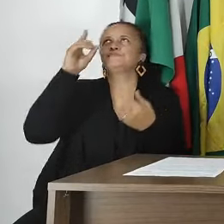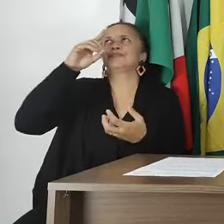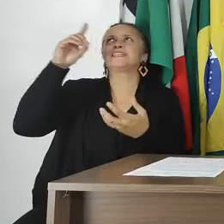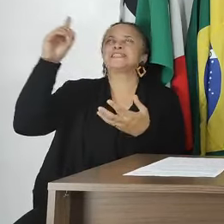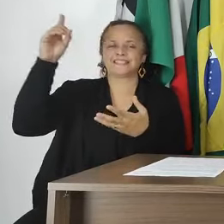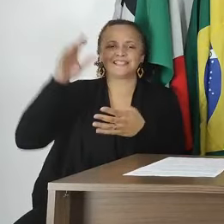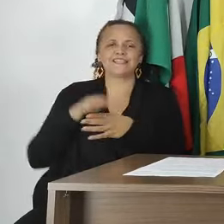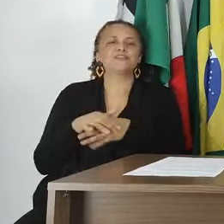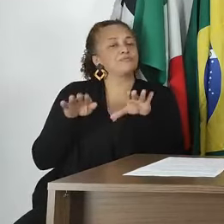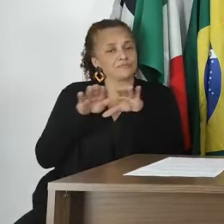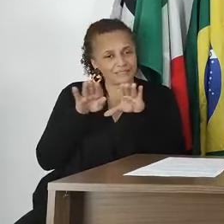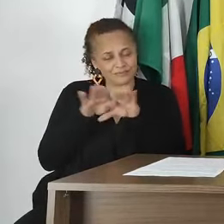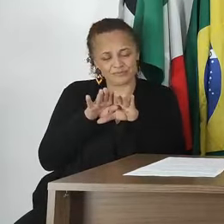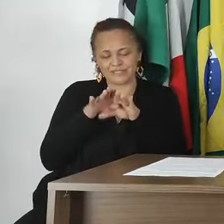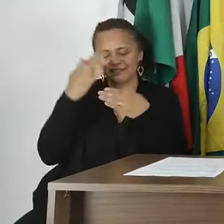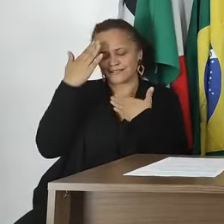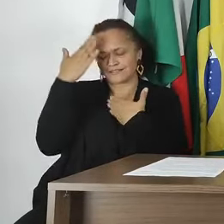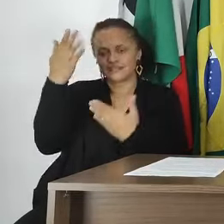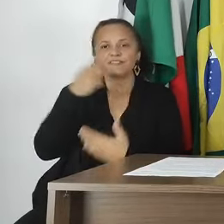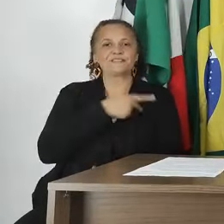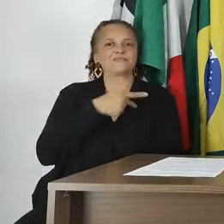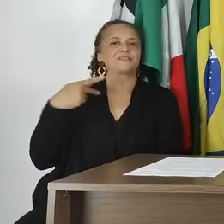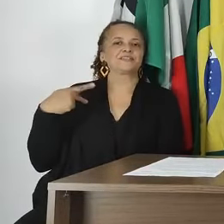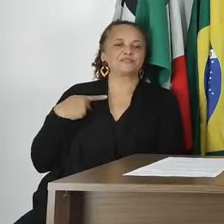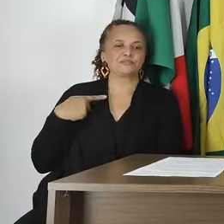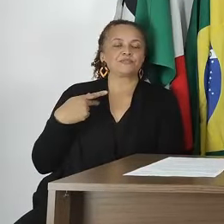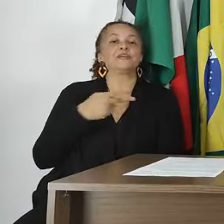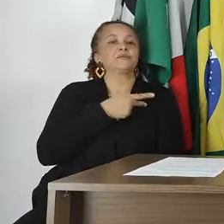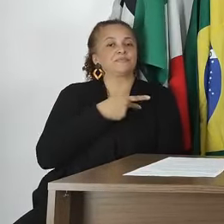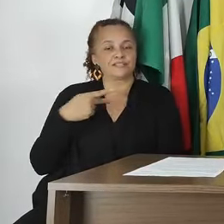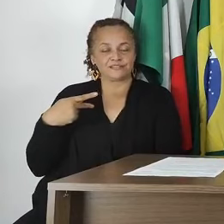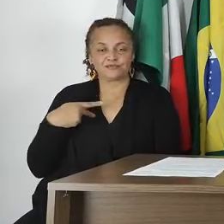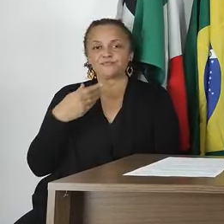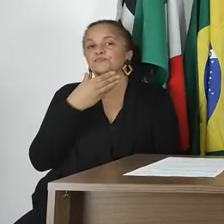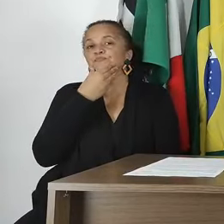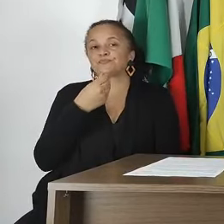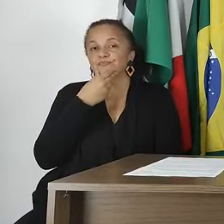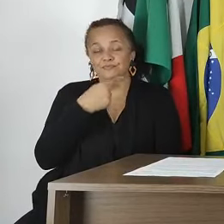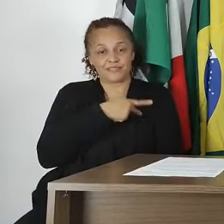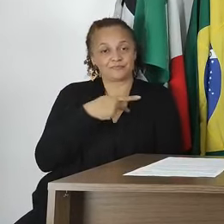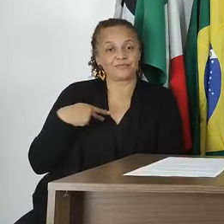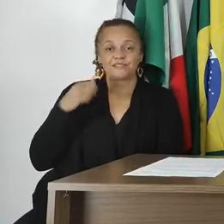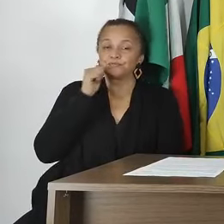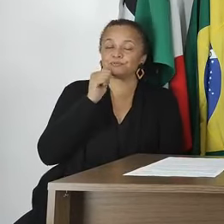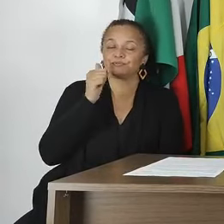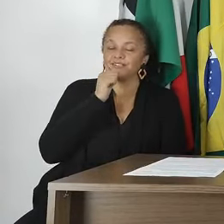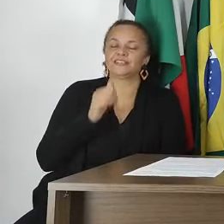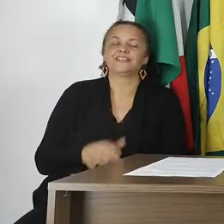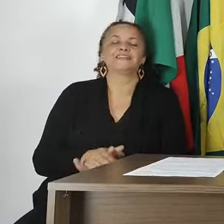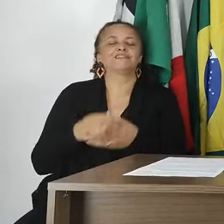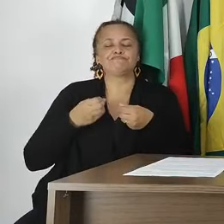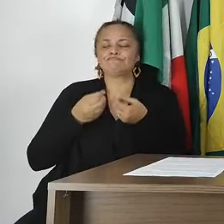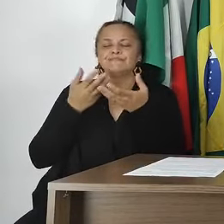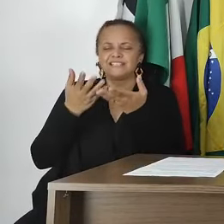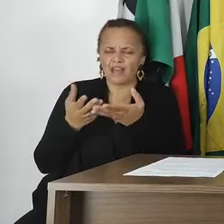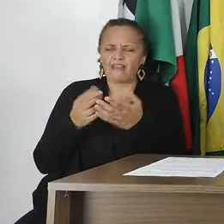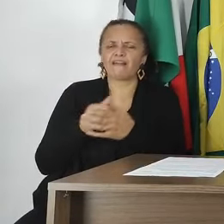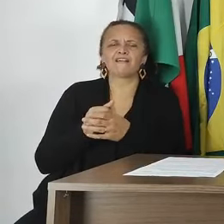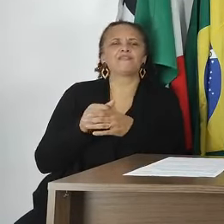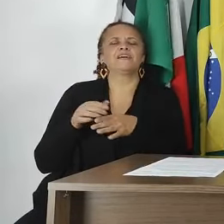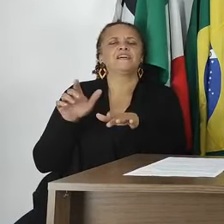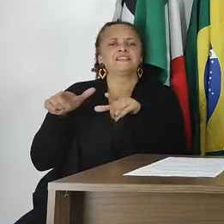ao nosso pastor e à pastora Irene, ao pastor Fernando e à pastora Irene, que nos confiaram esse trabalho, que está